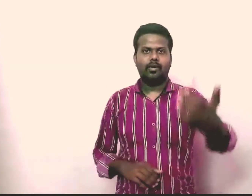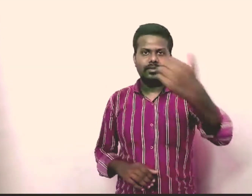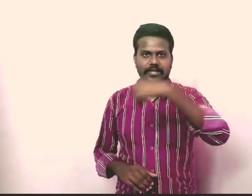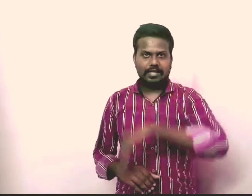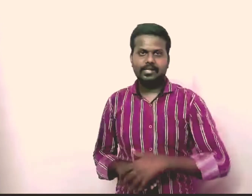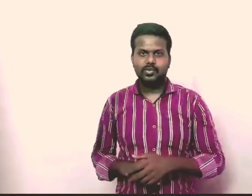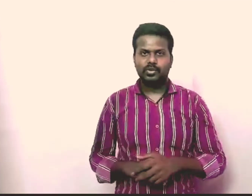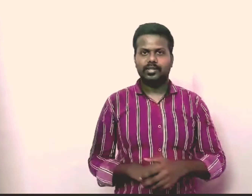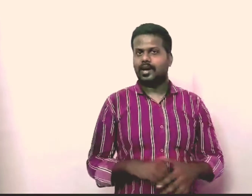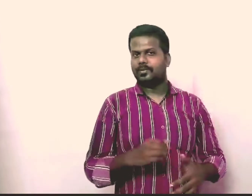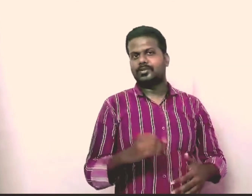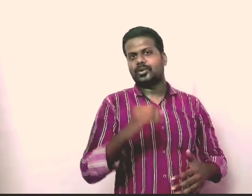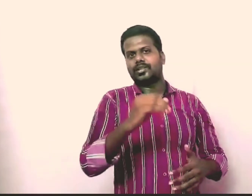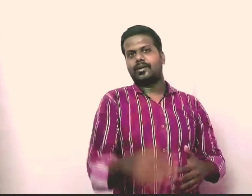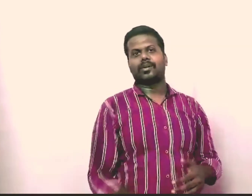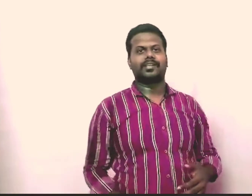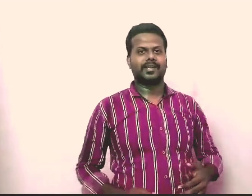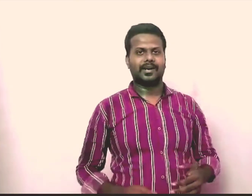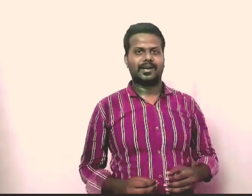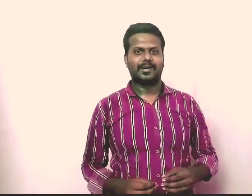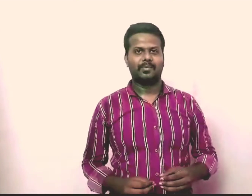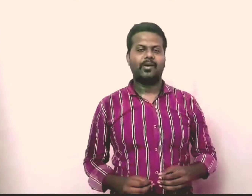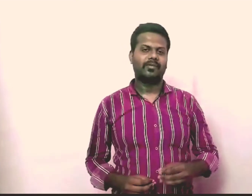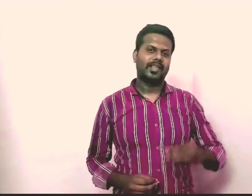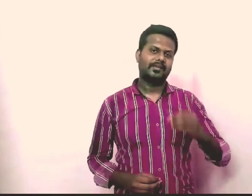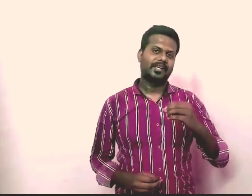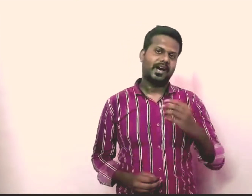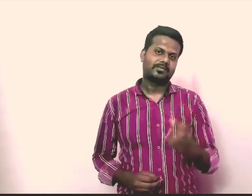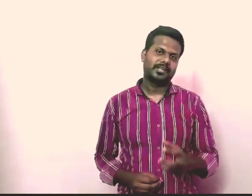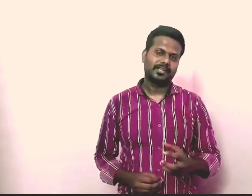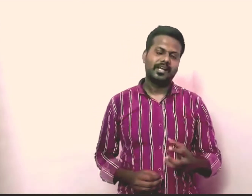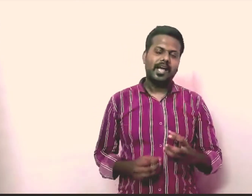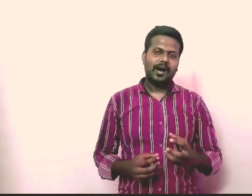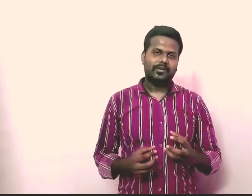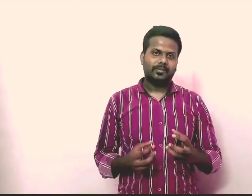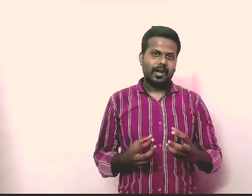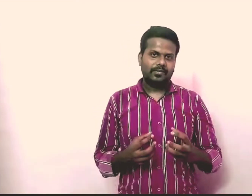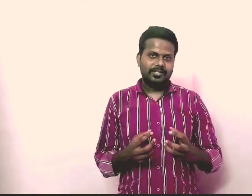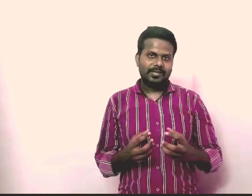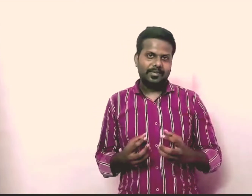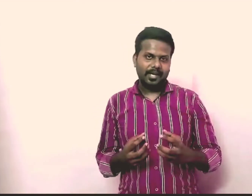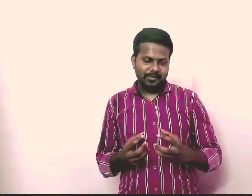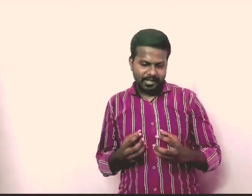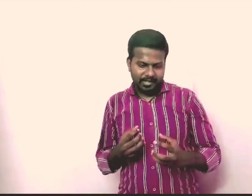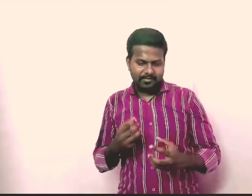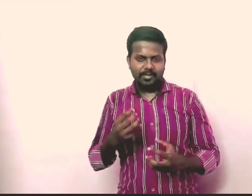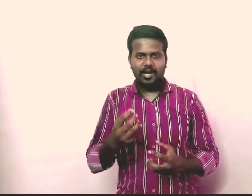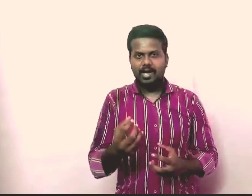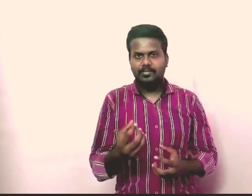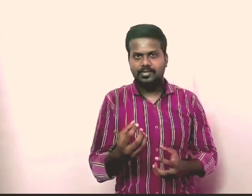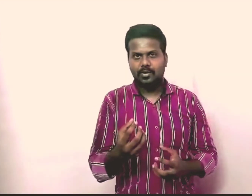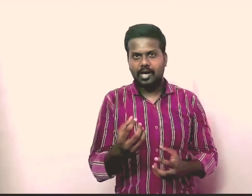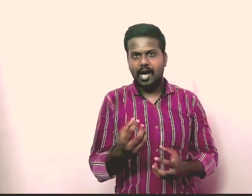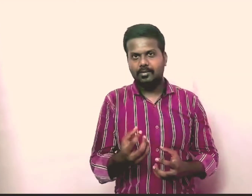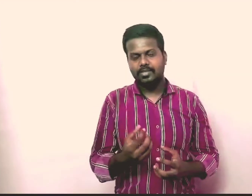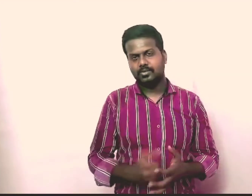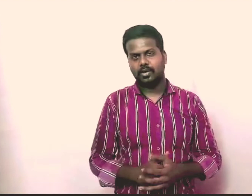உன் வீட்டு அட்ரஸ் கொடு அப்படின்னு சொல்லிதான் அவங்க இந்த மாப் வேலையை வந்து ஆரம்பிக்கிறது. அவங்க இந்த மால் ஃபங்க்ஷன் எப்படி ஆரம்பிக்கிறாங்கன்னா, இப்படி ஆரம்பிச்சிருவாங்க. ஆரம்பிச்ச